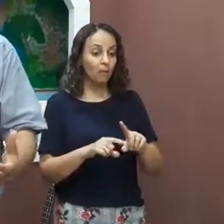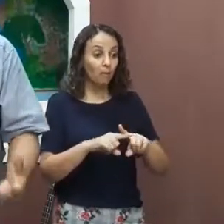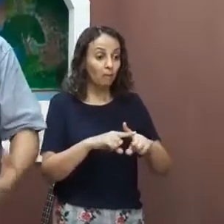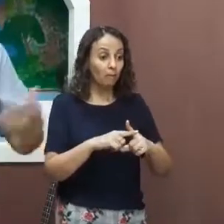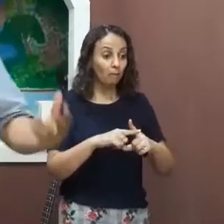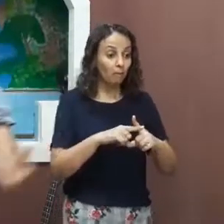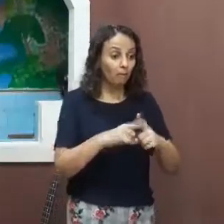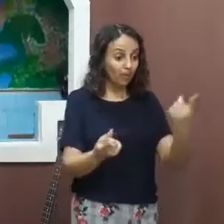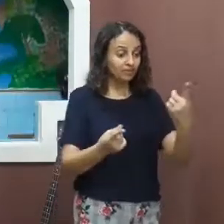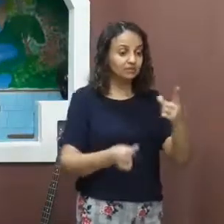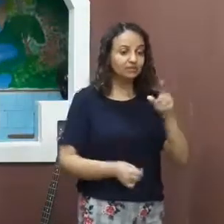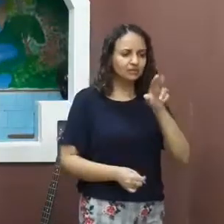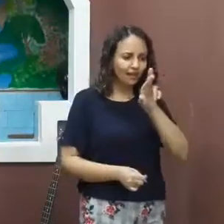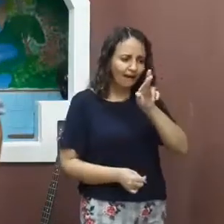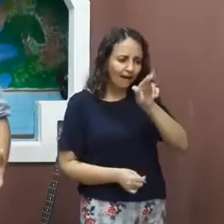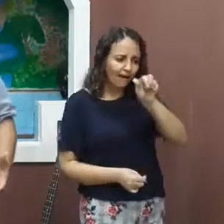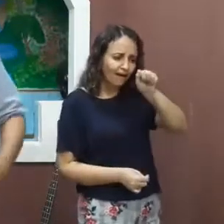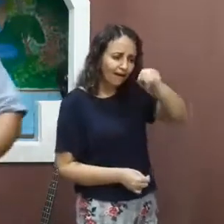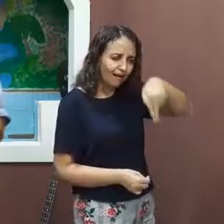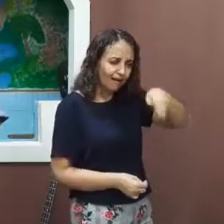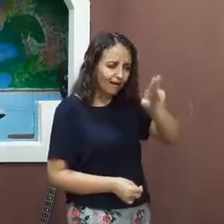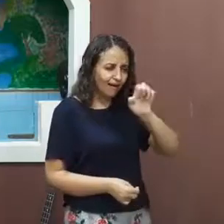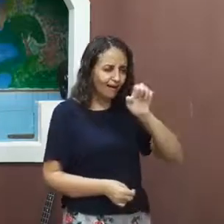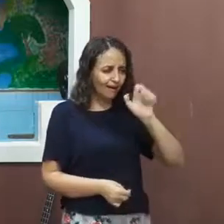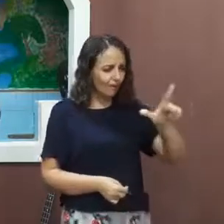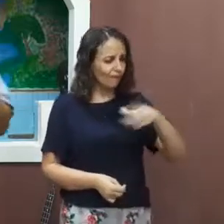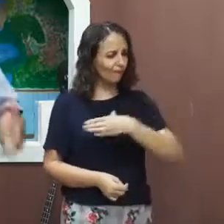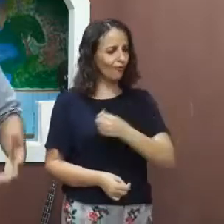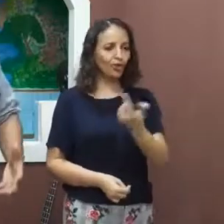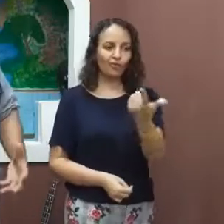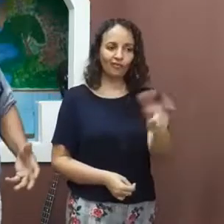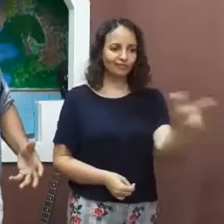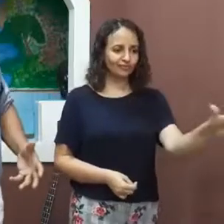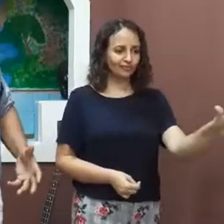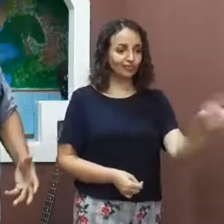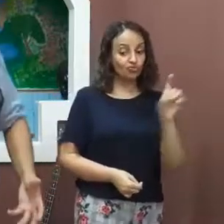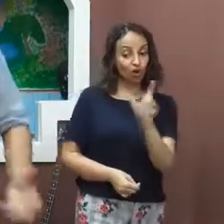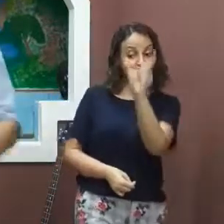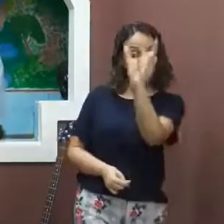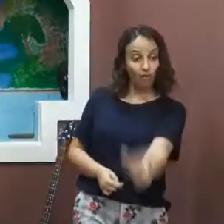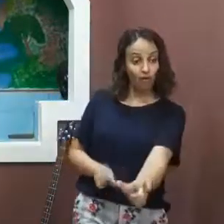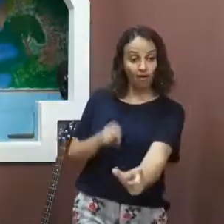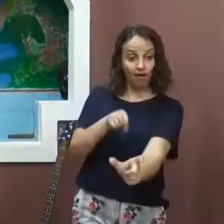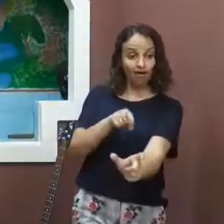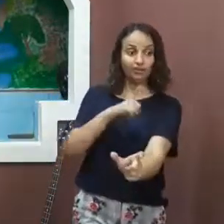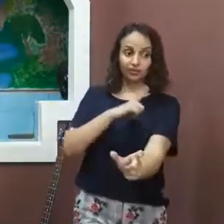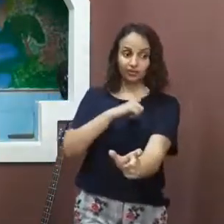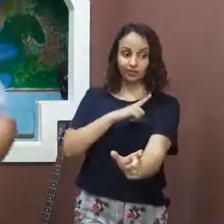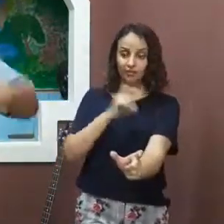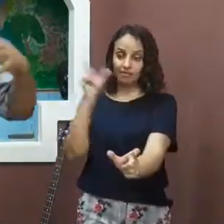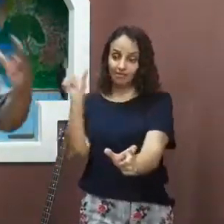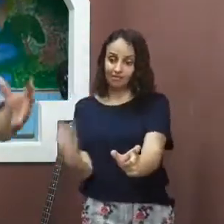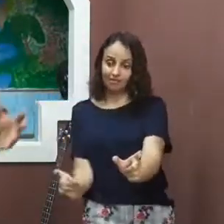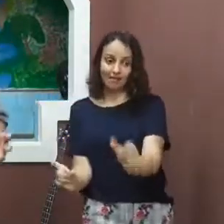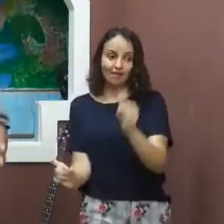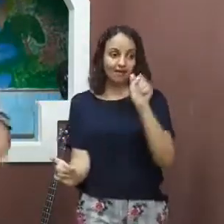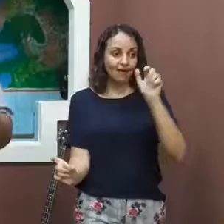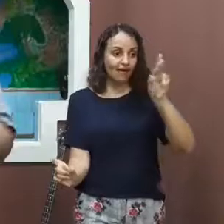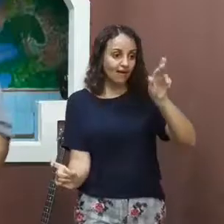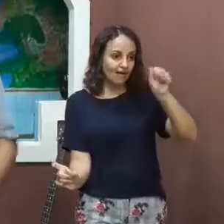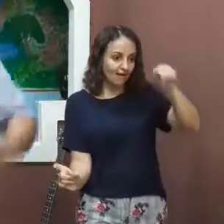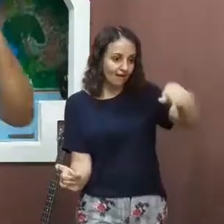filho. E a Raquel sofria, porque havia uma promessa para Jacó, que já tinha virado Israel, que ele seria